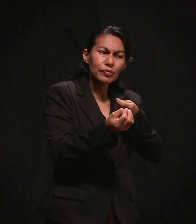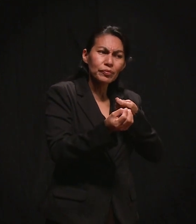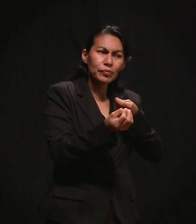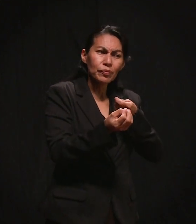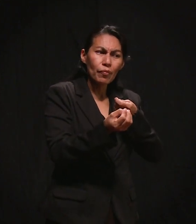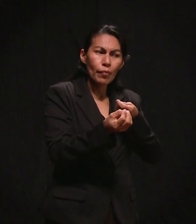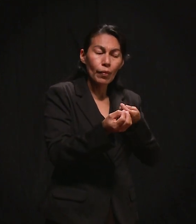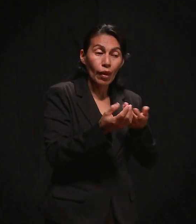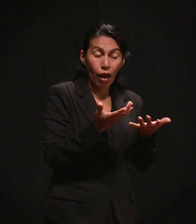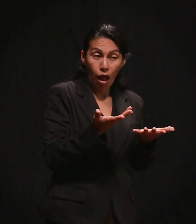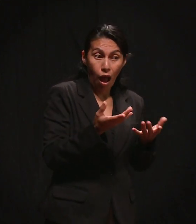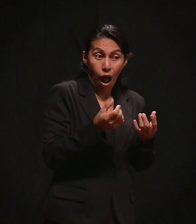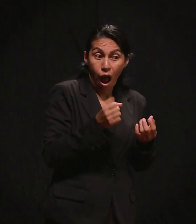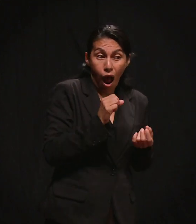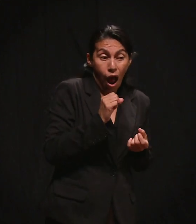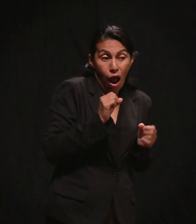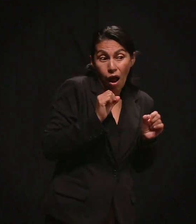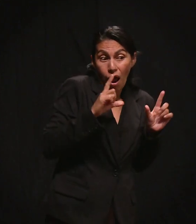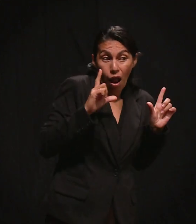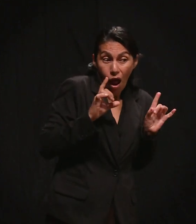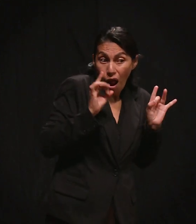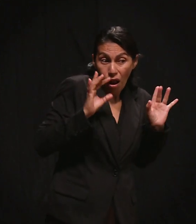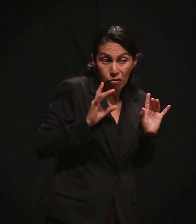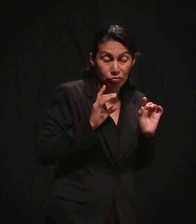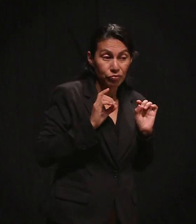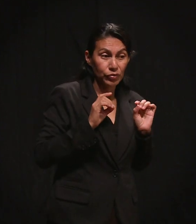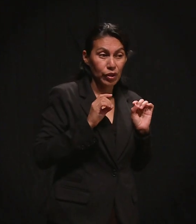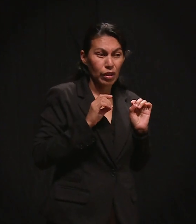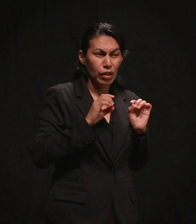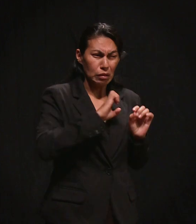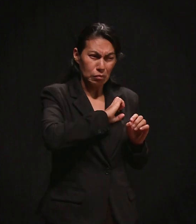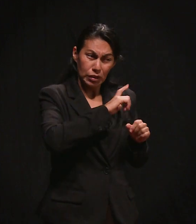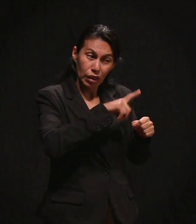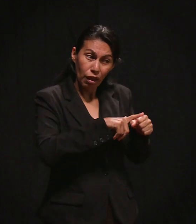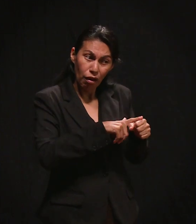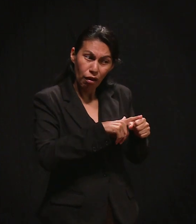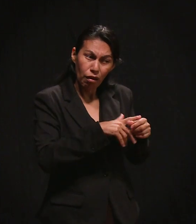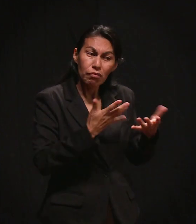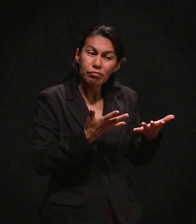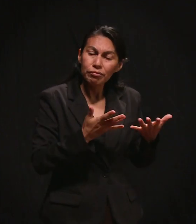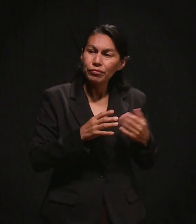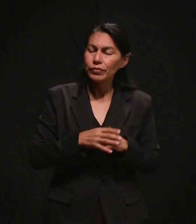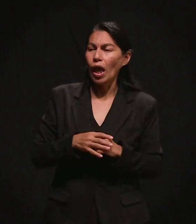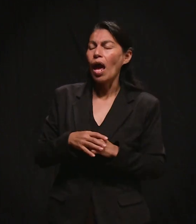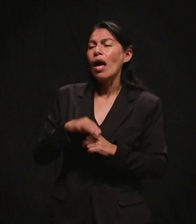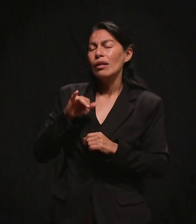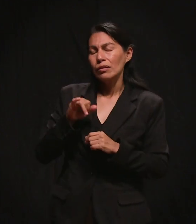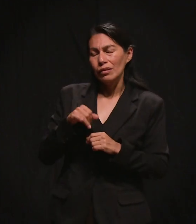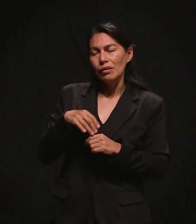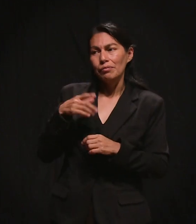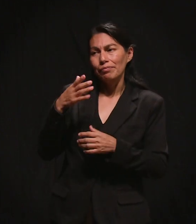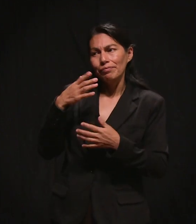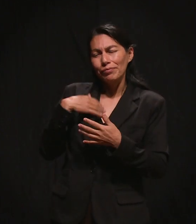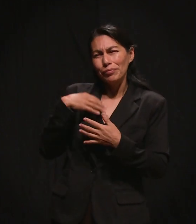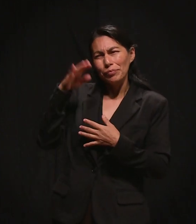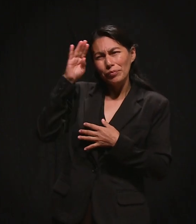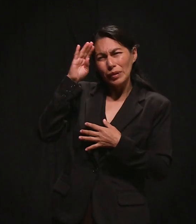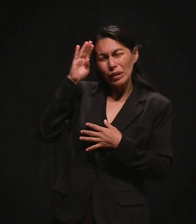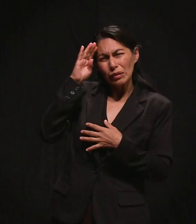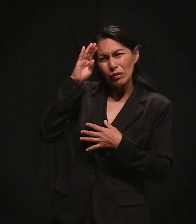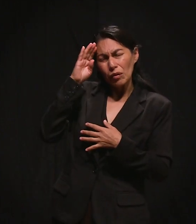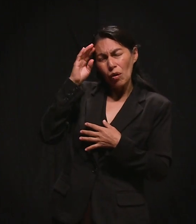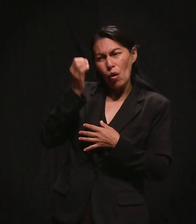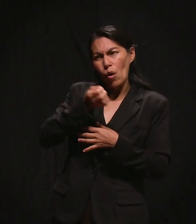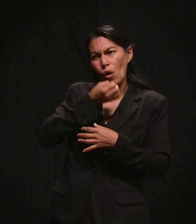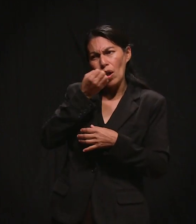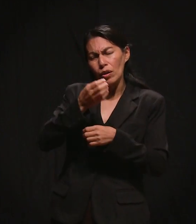algo más especial cada vez. Sí, mire, para mí la oración es el regalo más hermoso que